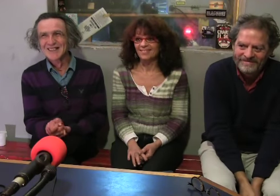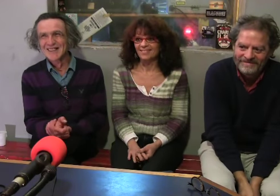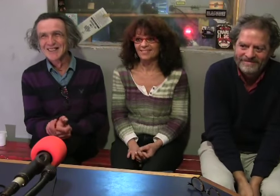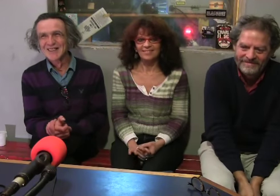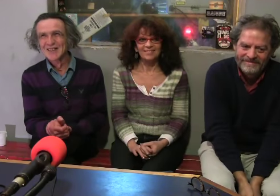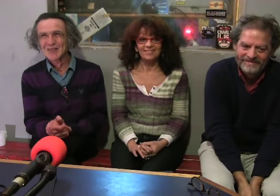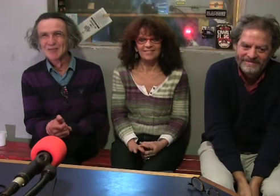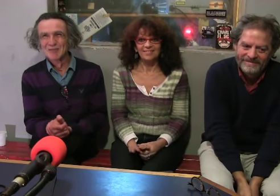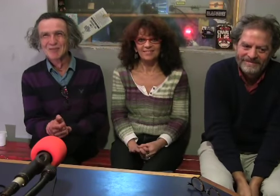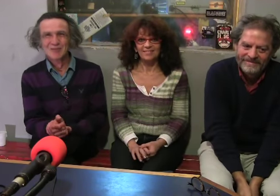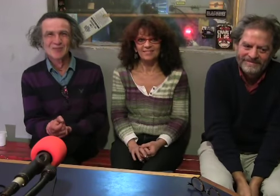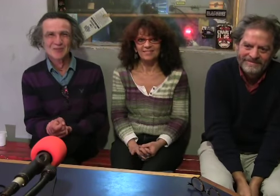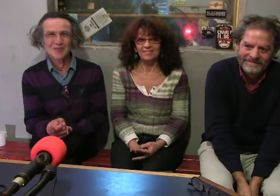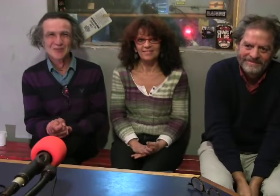où à Toulouse?